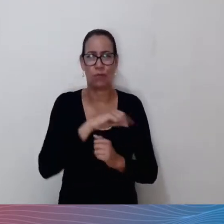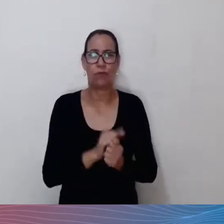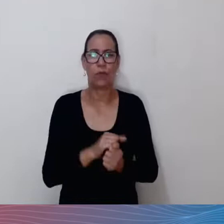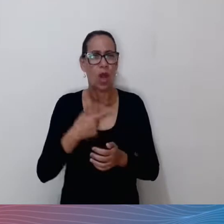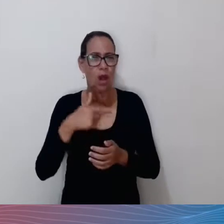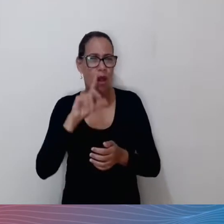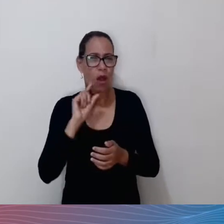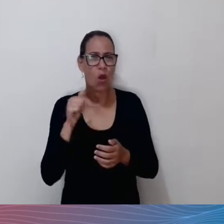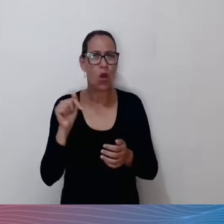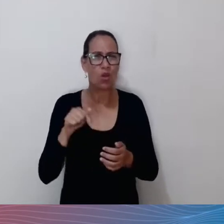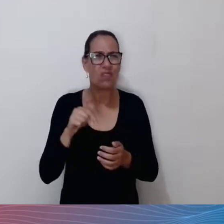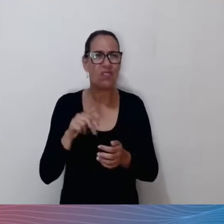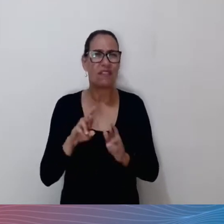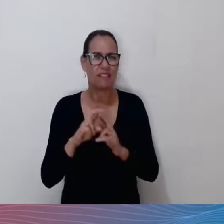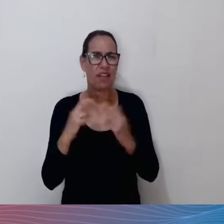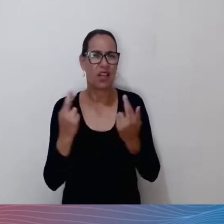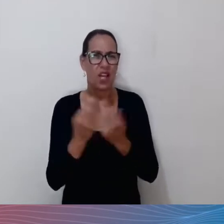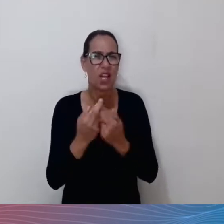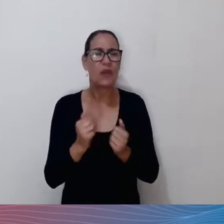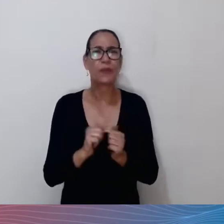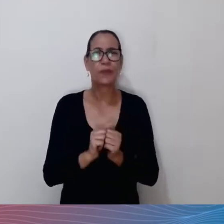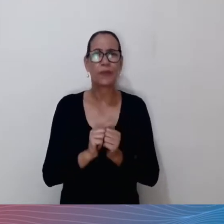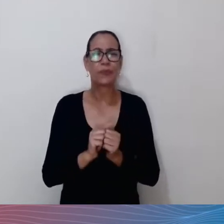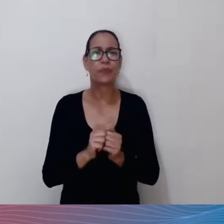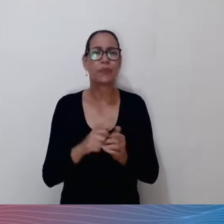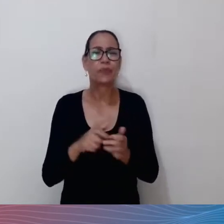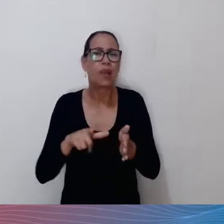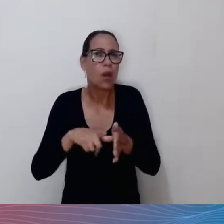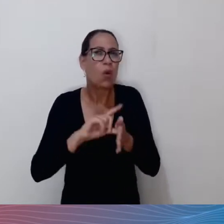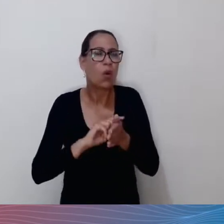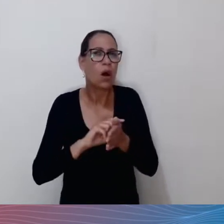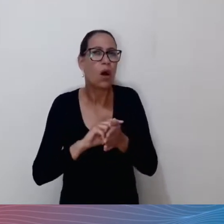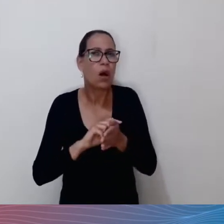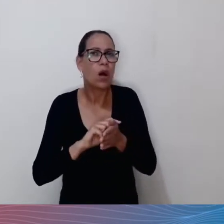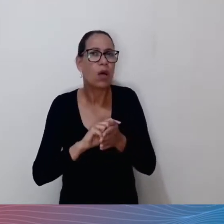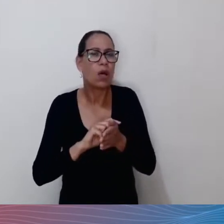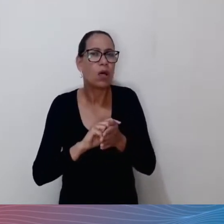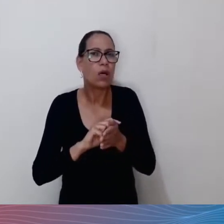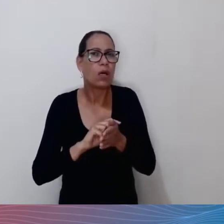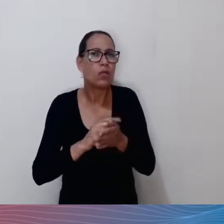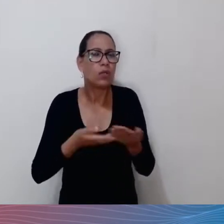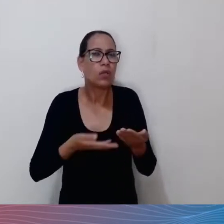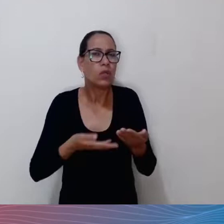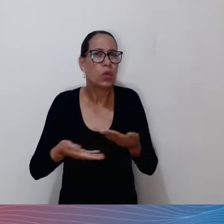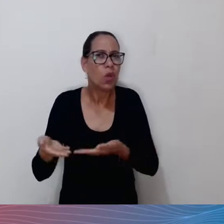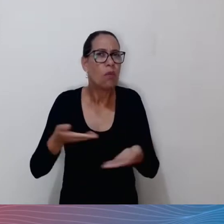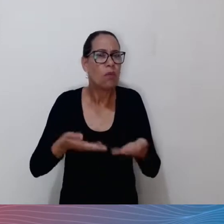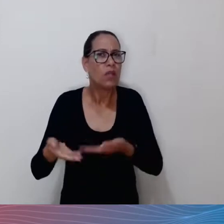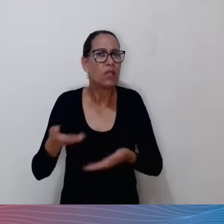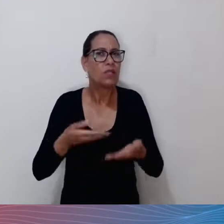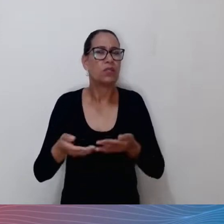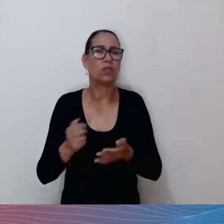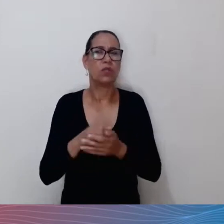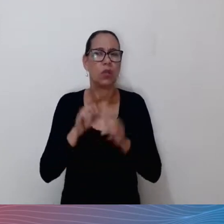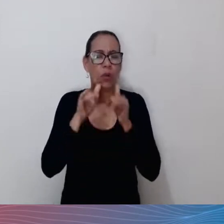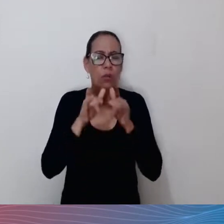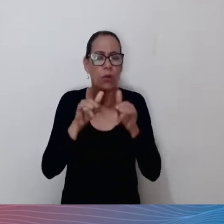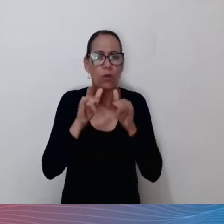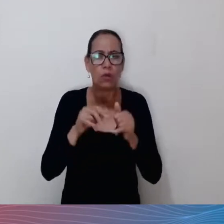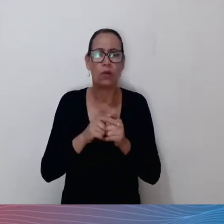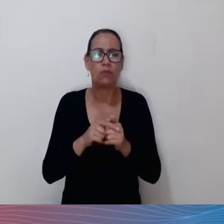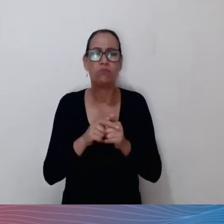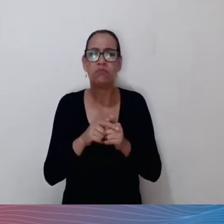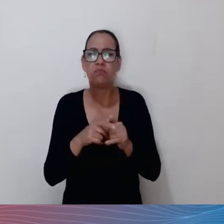isso, ele disse o seguinte, ele mostrou uma coisa, que tudo o que nós